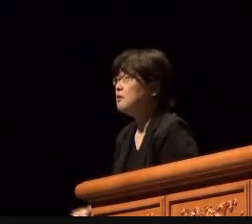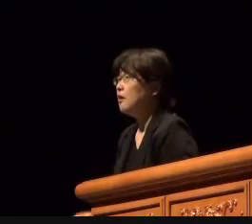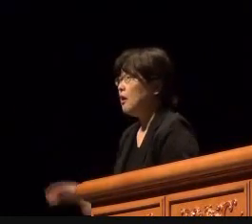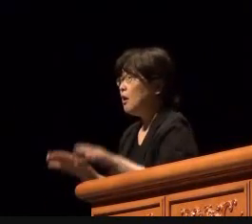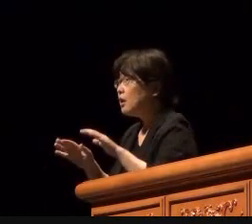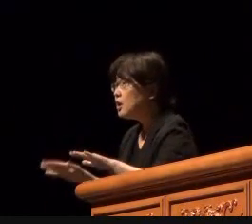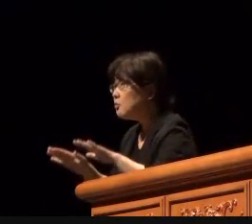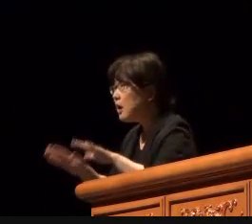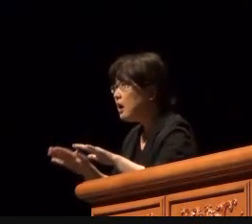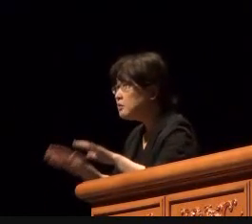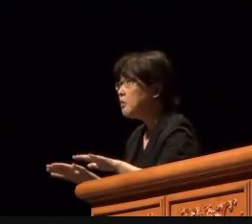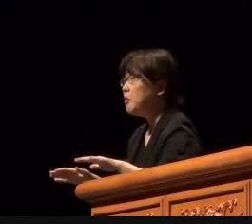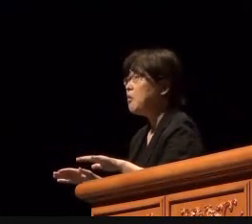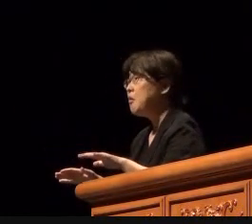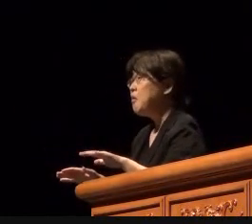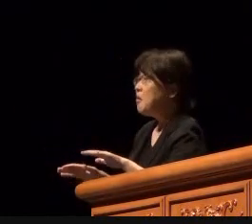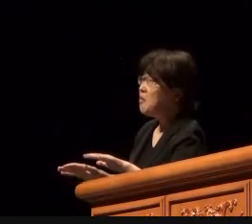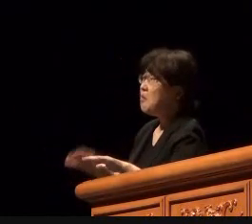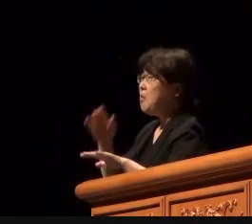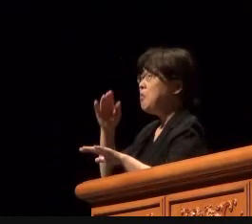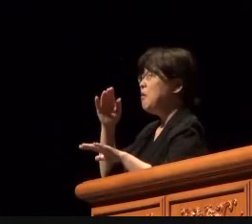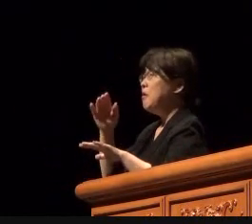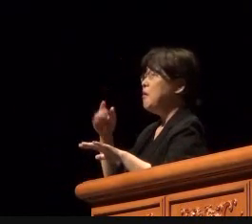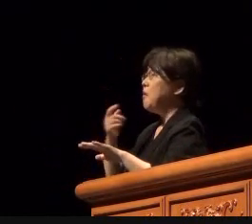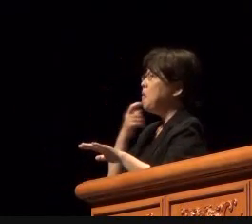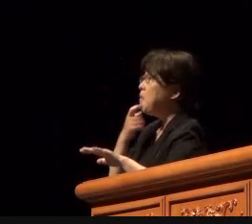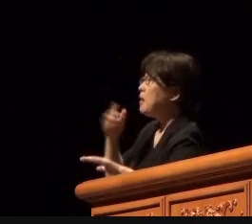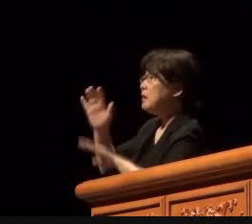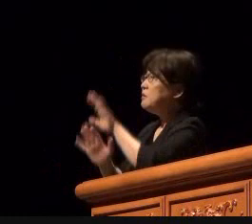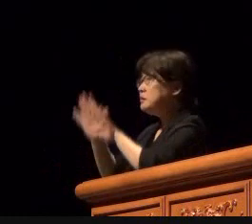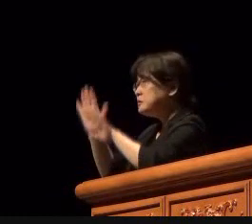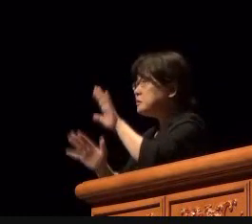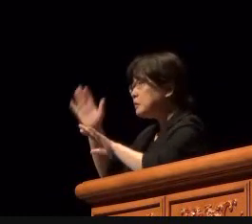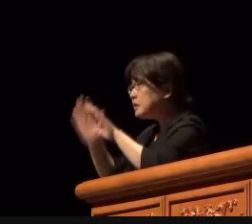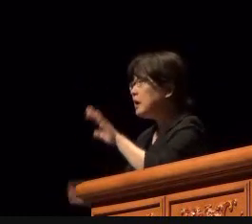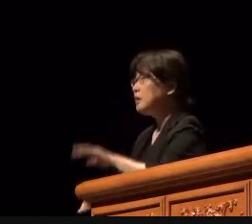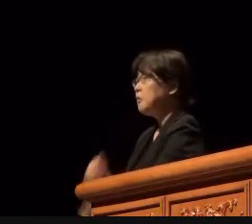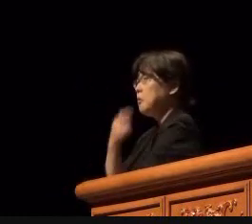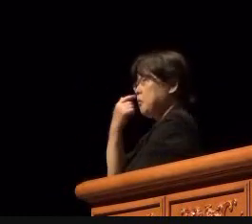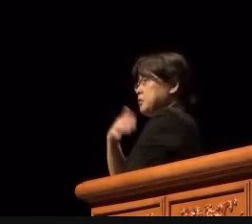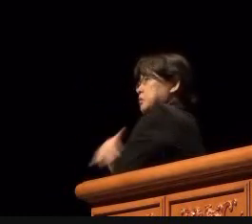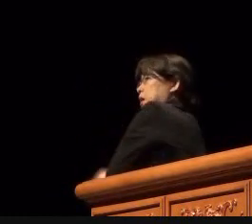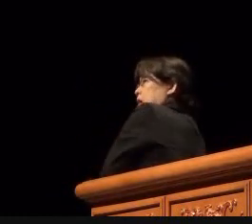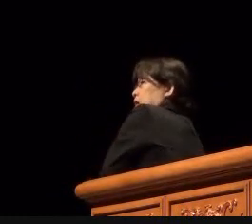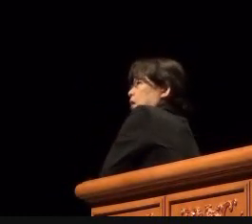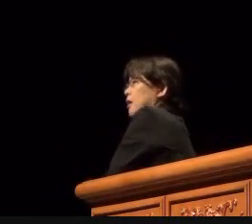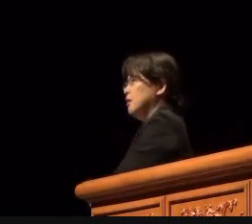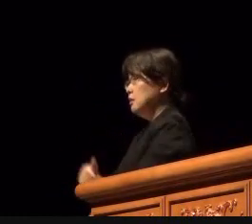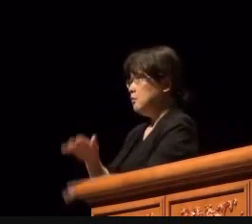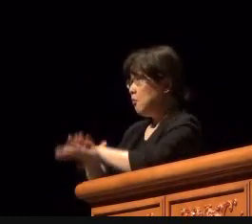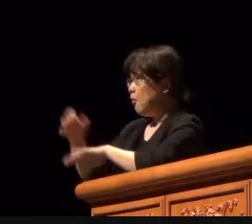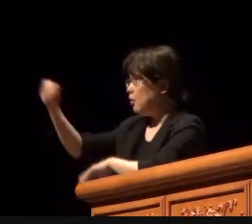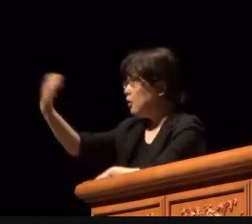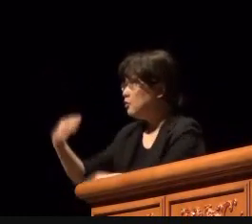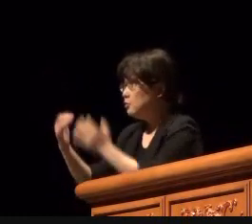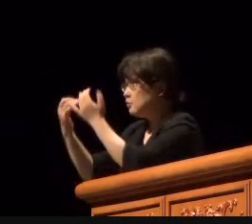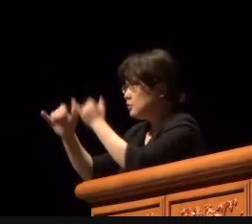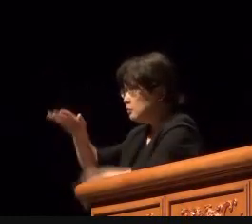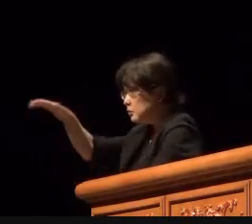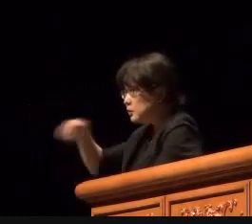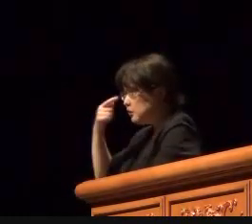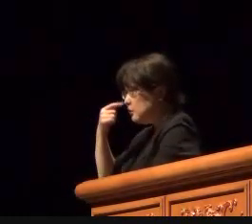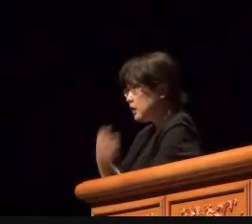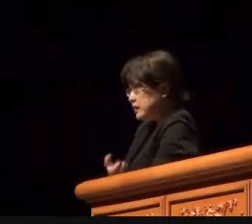態を語るような人々を私たちはもう信じることはできないはずです